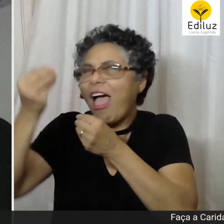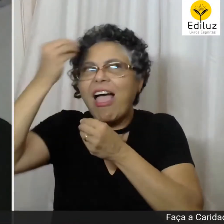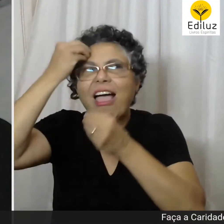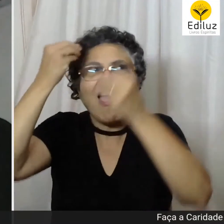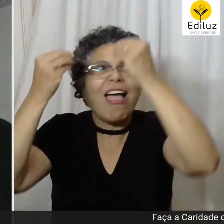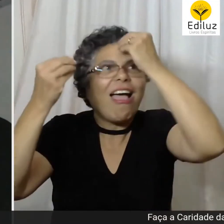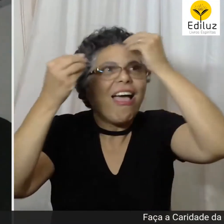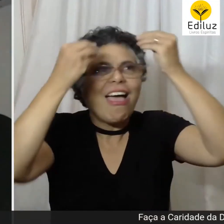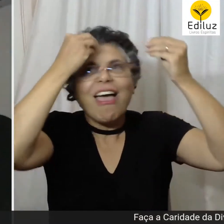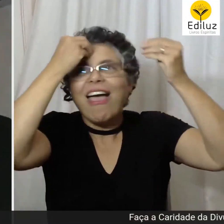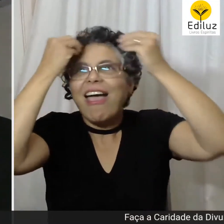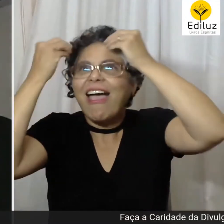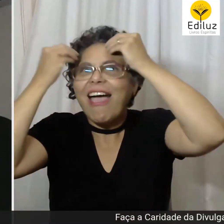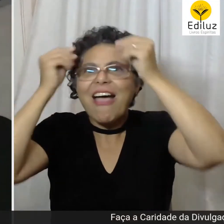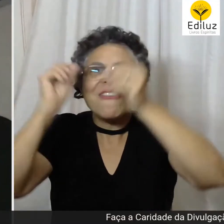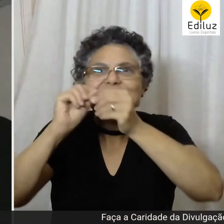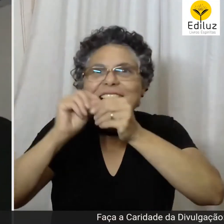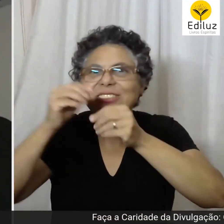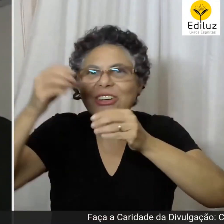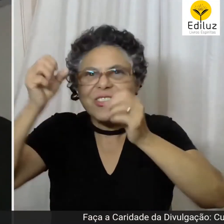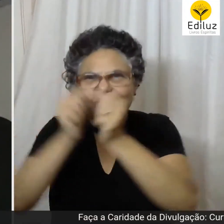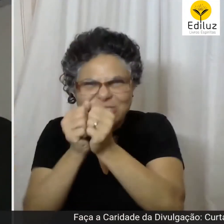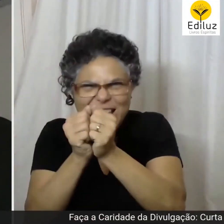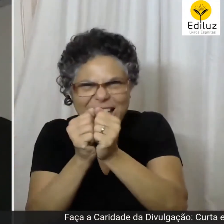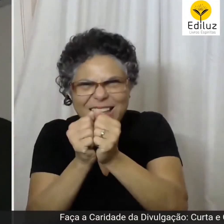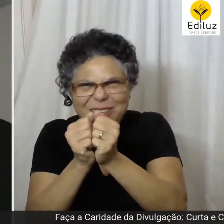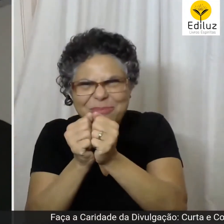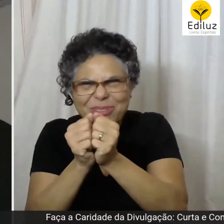subliminar que já fazem com que o cérebro